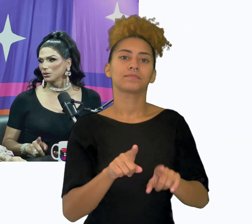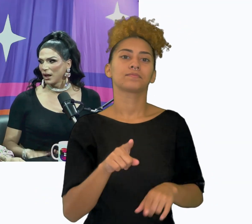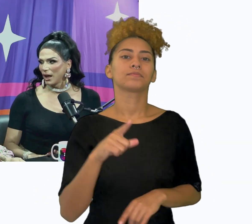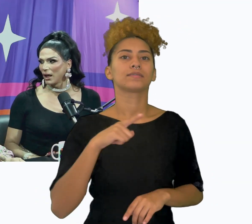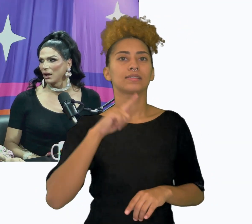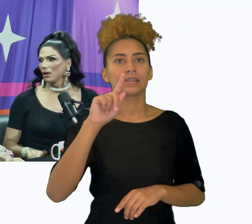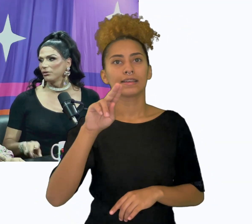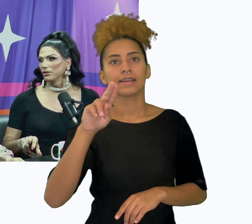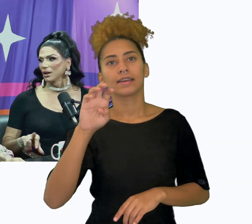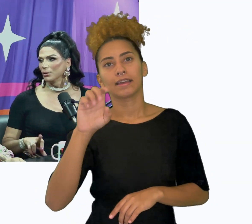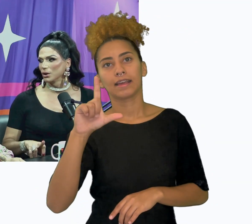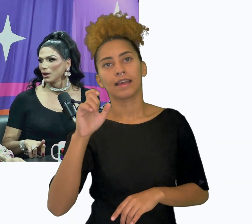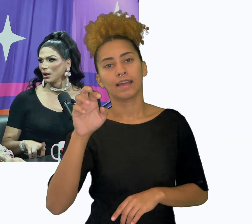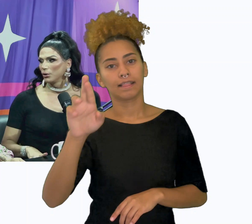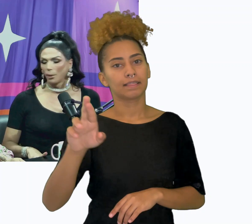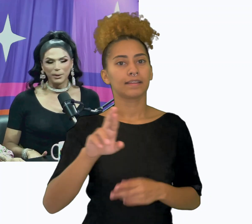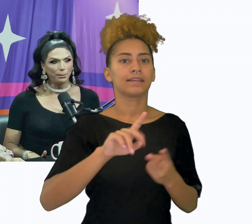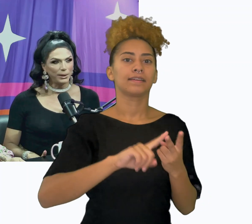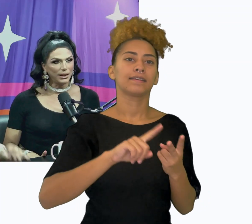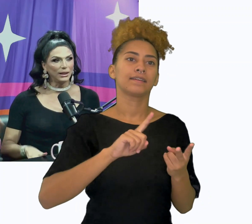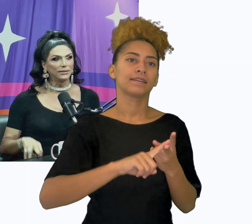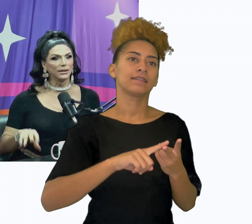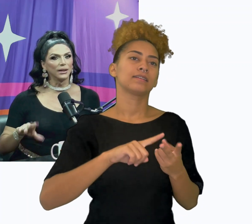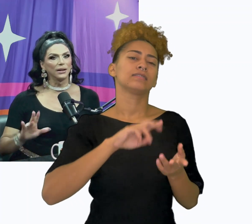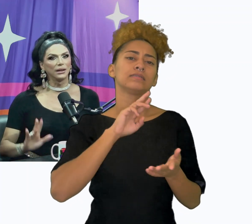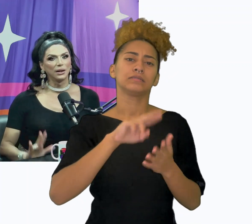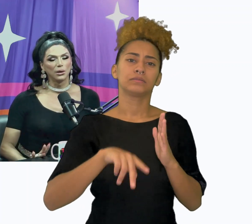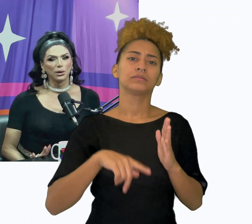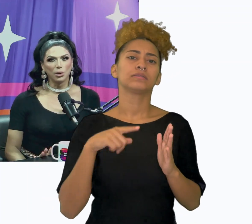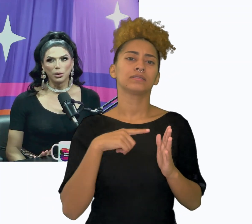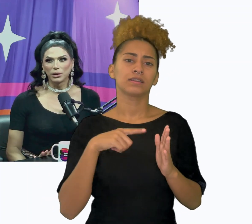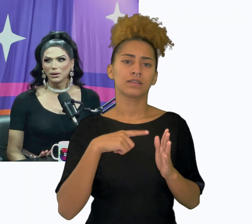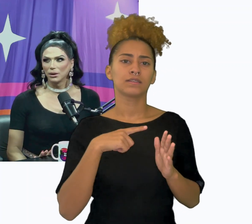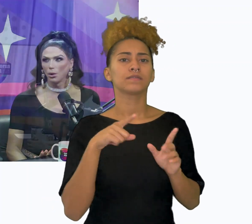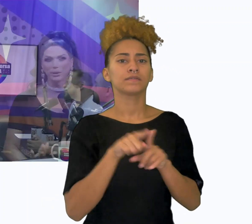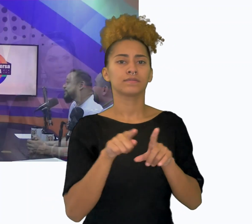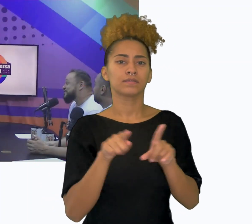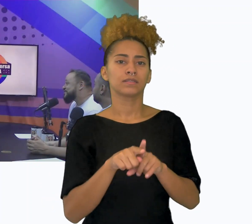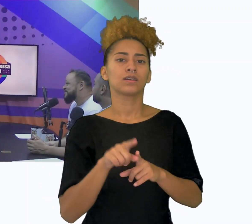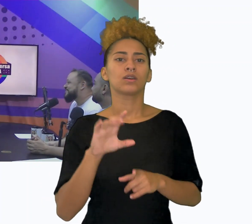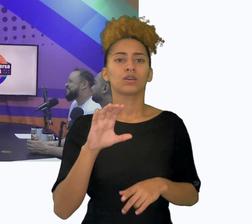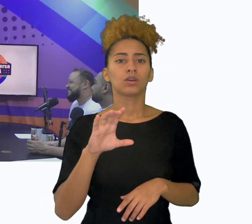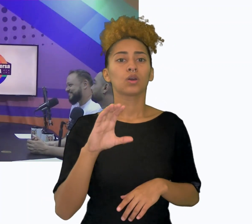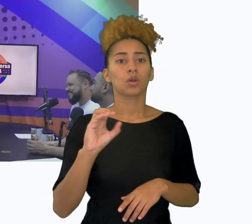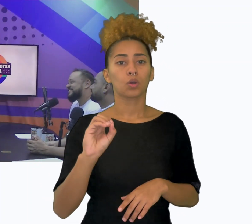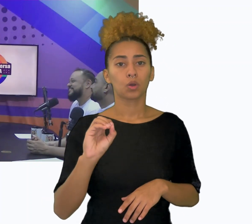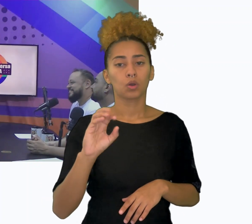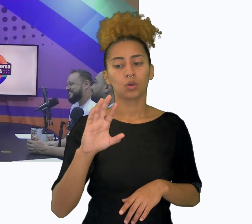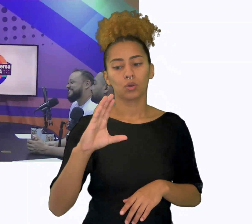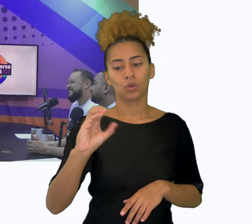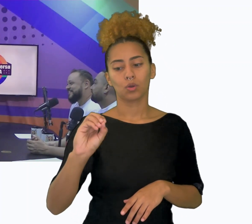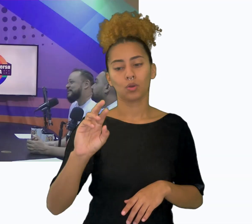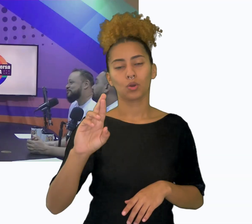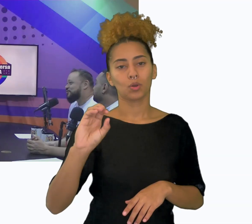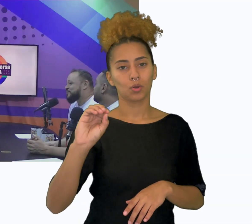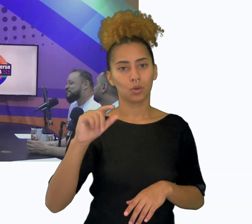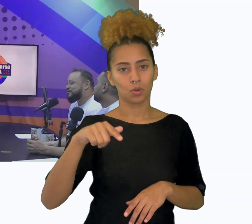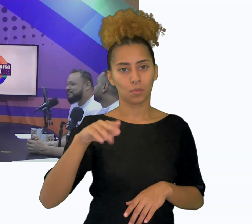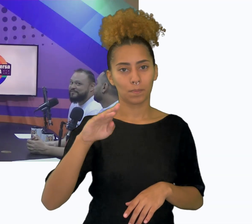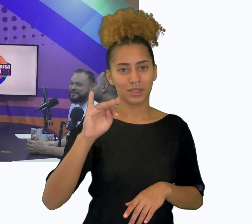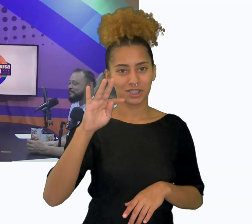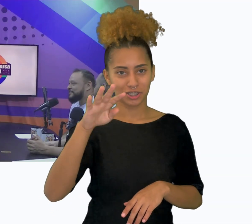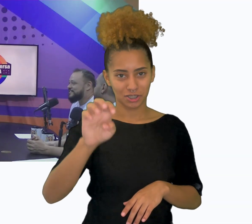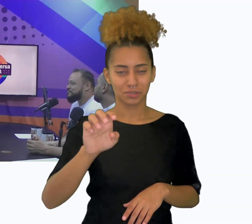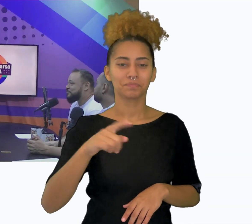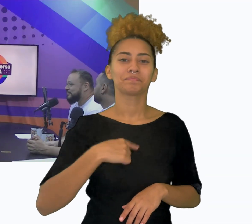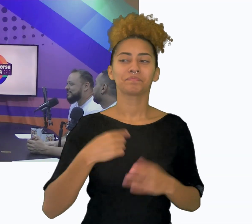Fizemos o Geller, fizemos Shopping Pizza. Aquele na praia, Croco Beach. Lembro de todos, porque eu também